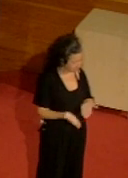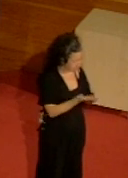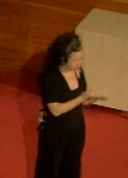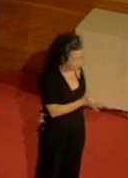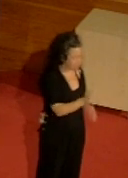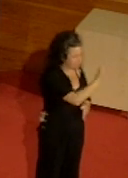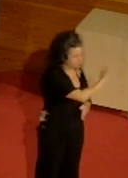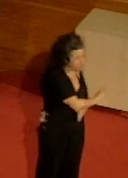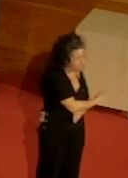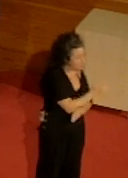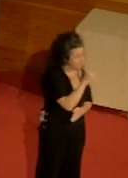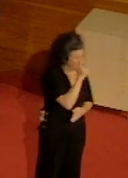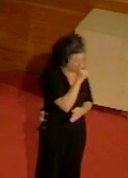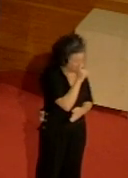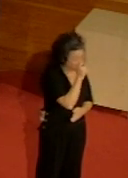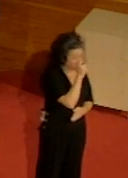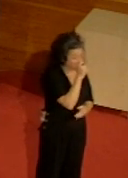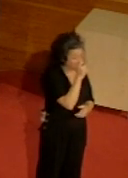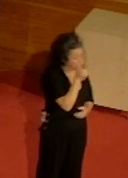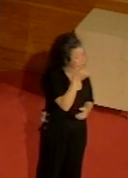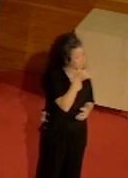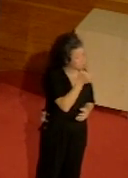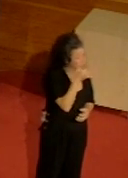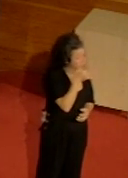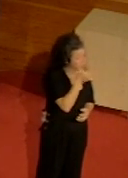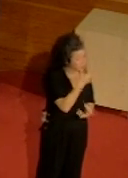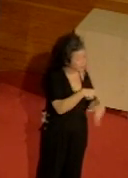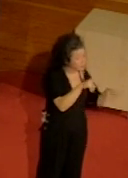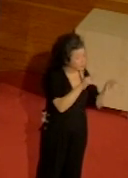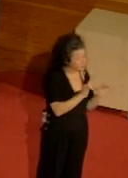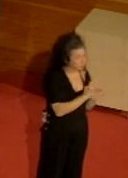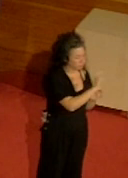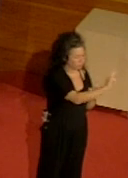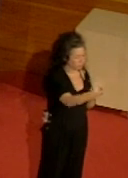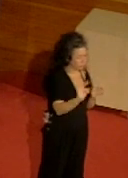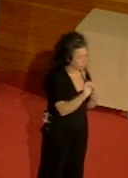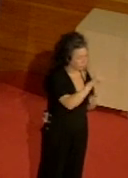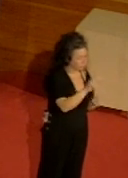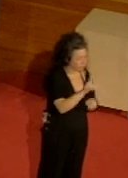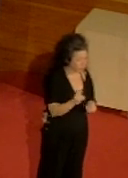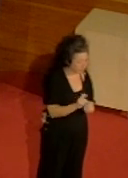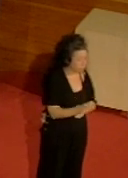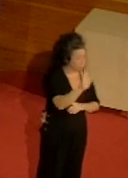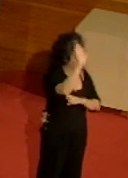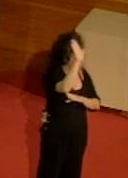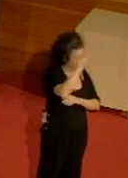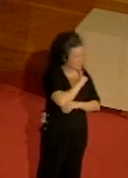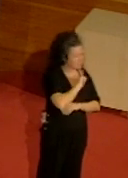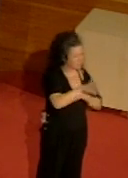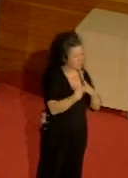hitzaldia amaitzerakoan galderak egiteko txanda bat izango dela. Mesedez altzatu eskua, itxaron mikrofonoa izan